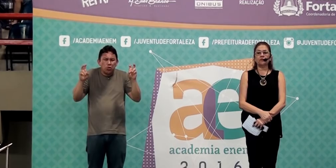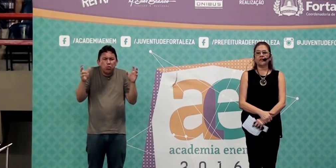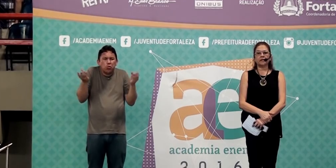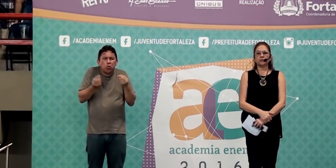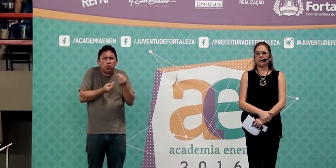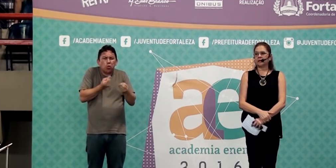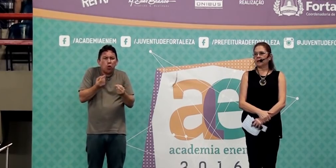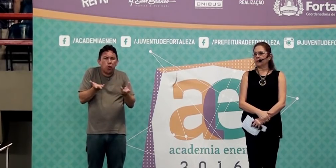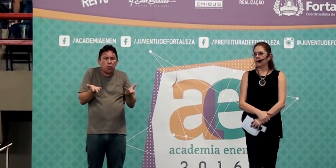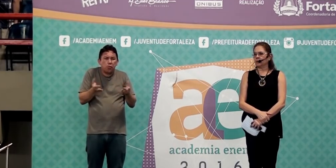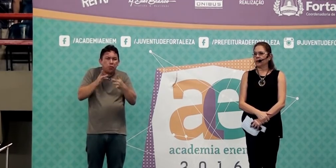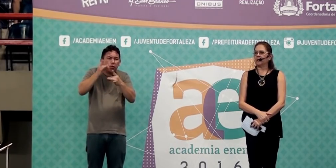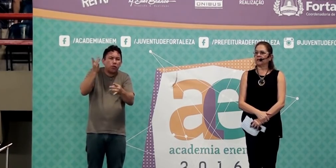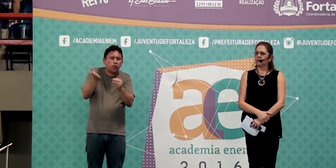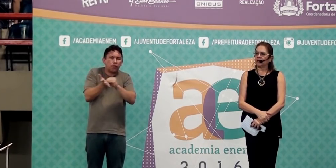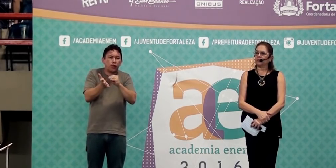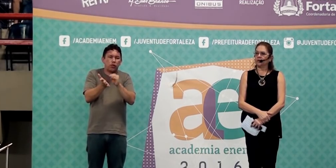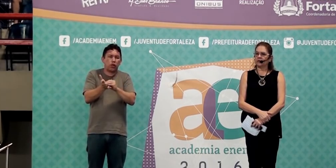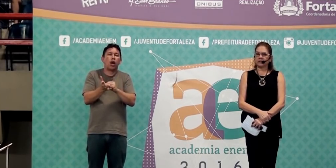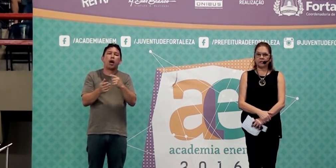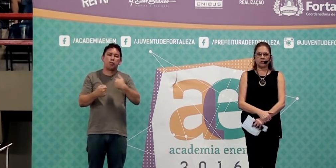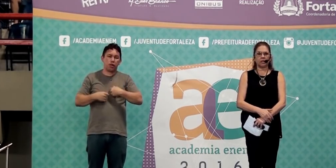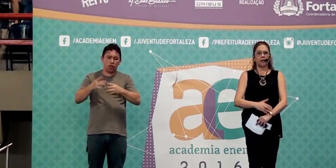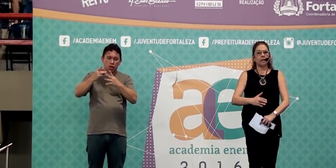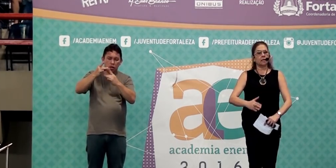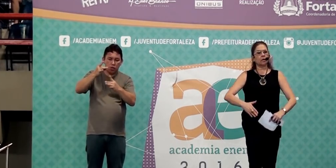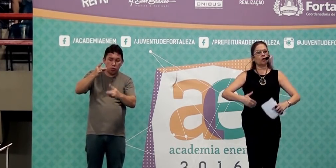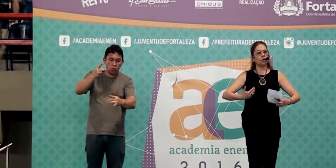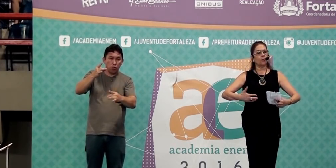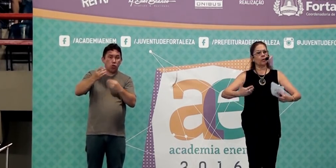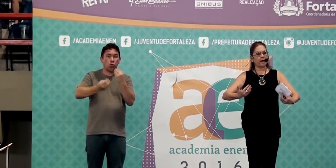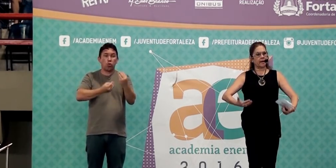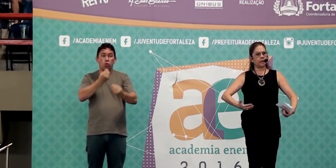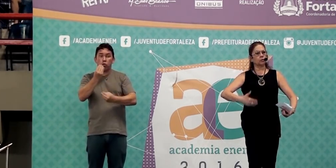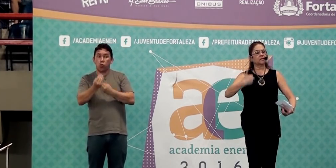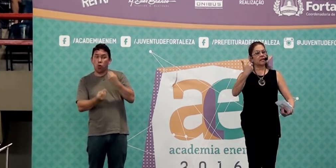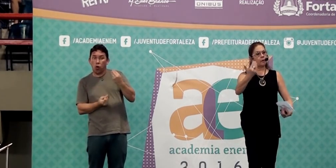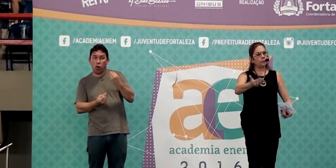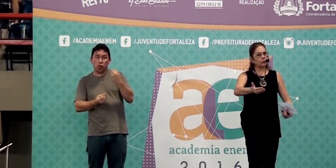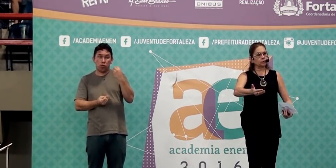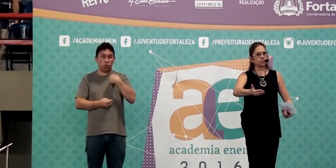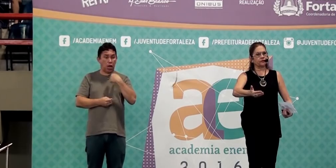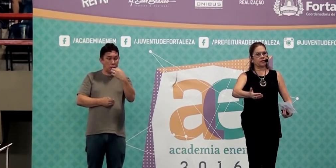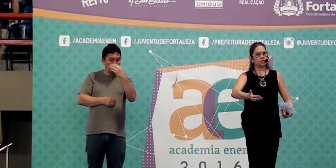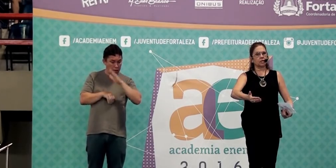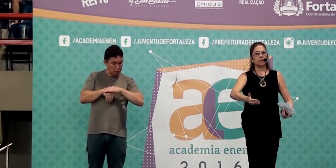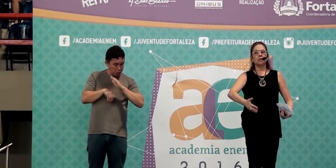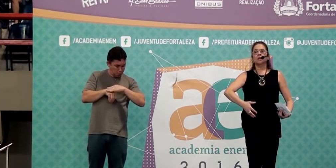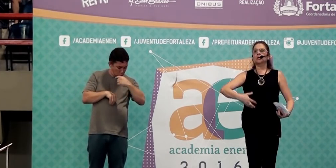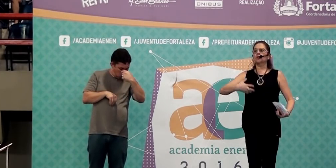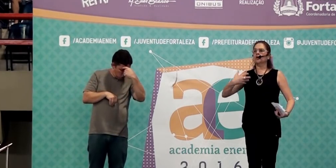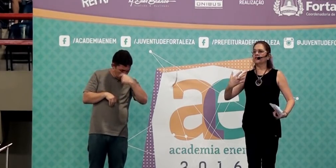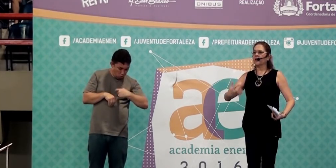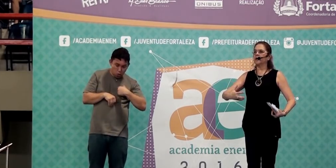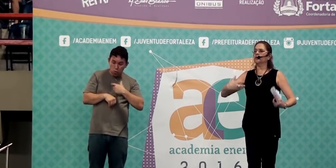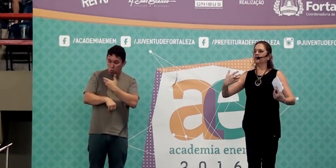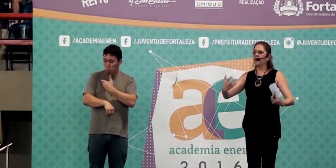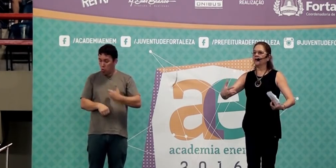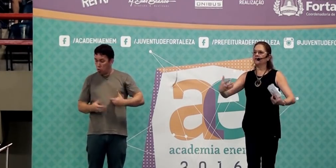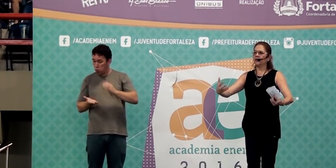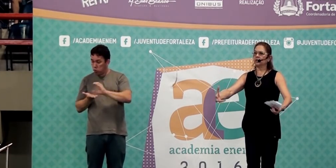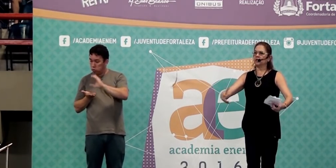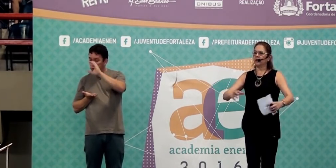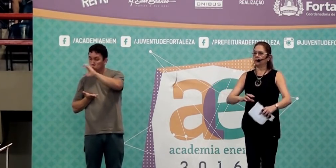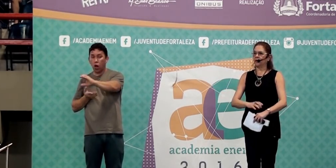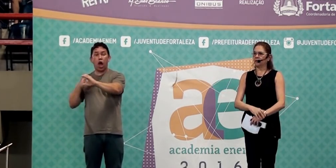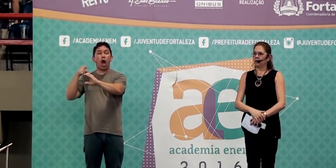você não fez o detalhamento. É necessário que você diga. E como é, no seu ponto de vista, que o governo